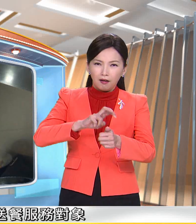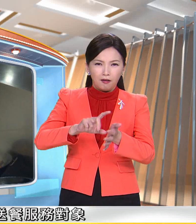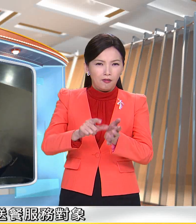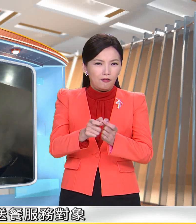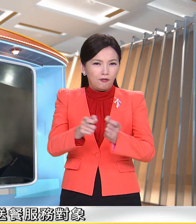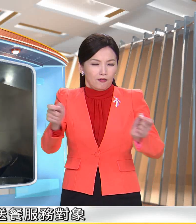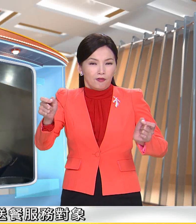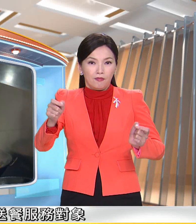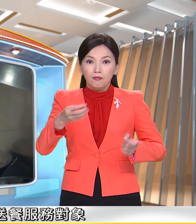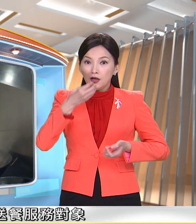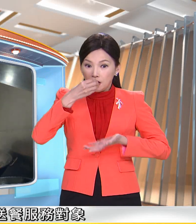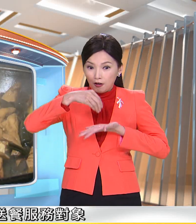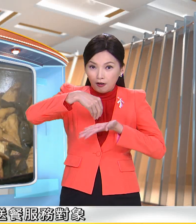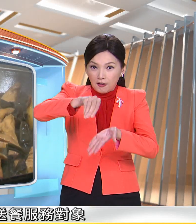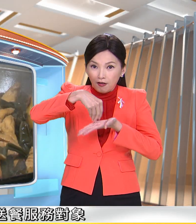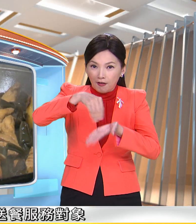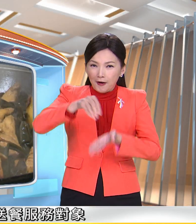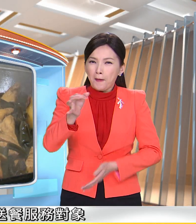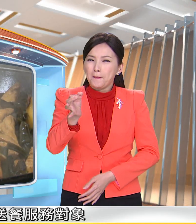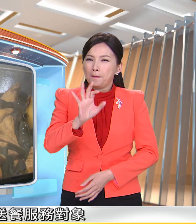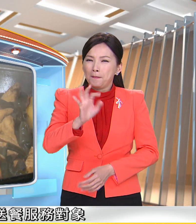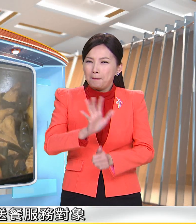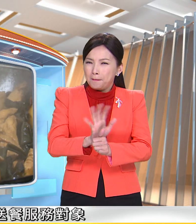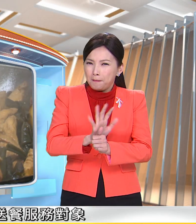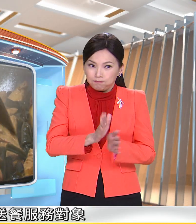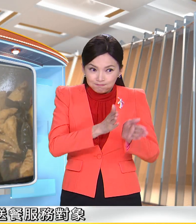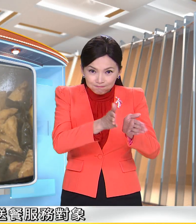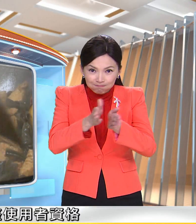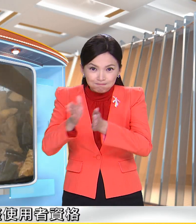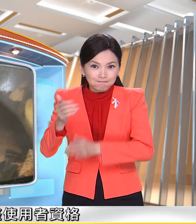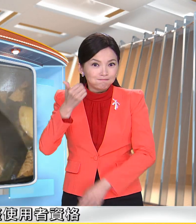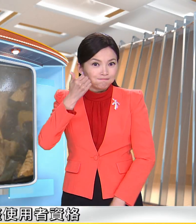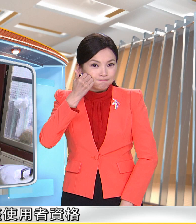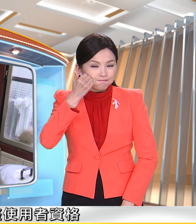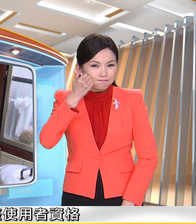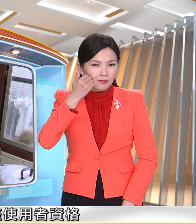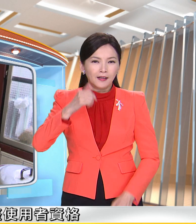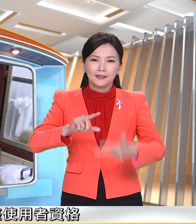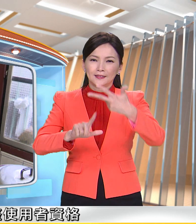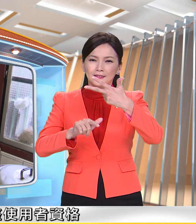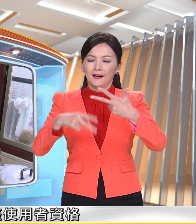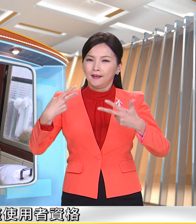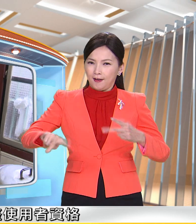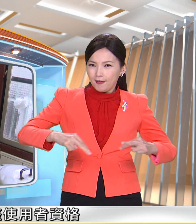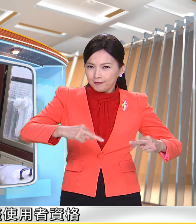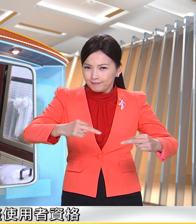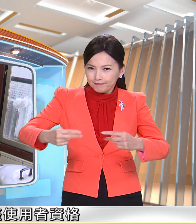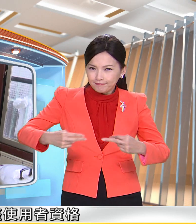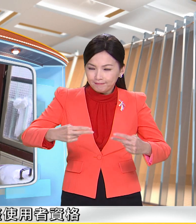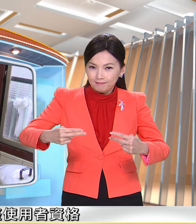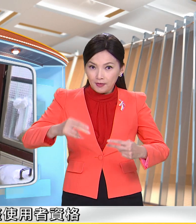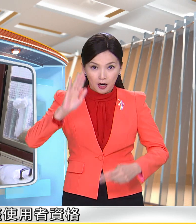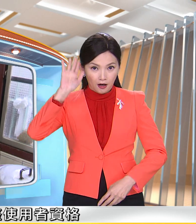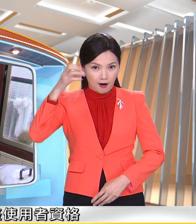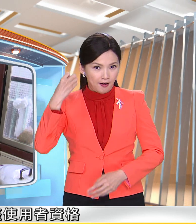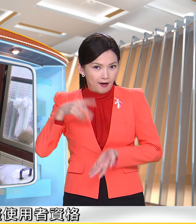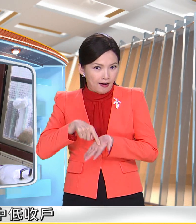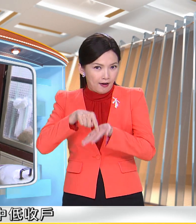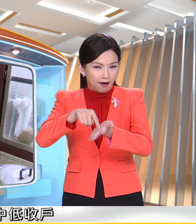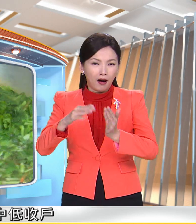长照提供免费送餐服务的对象，七月起再次调整使用者资格，而未